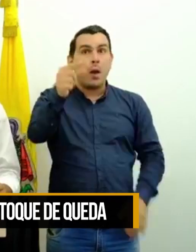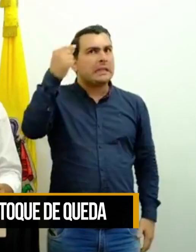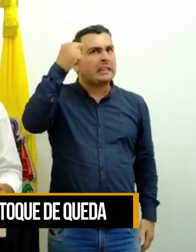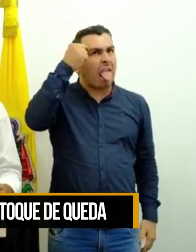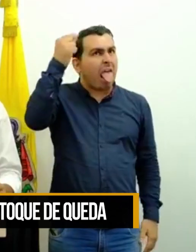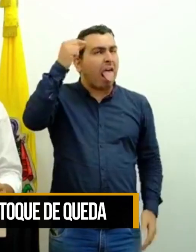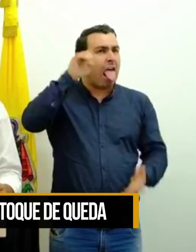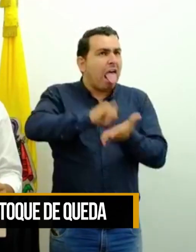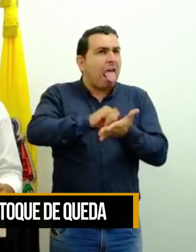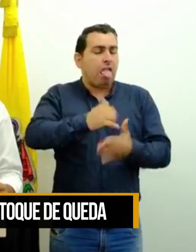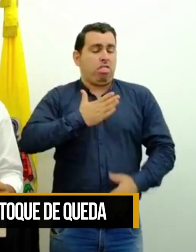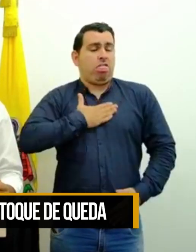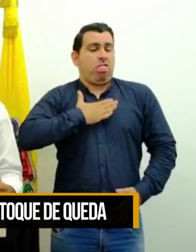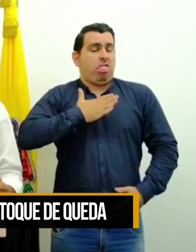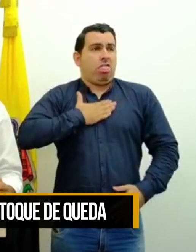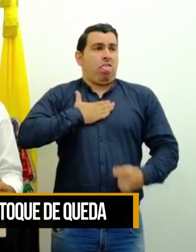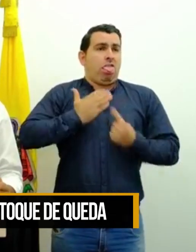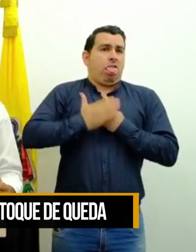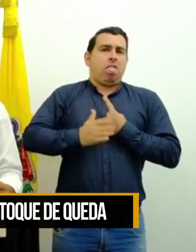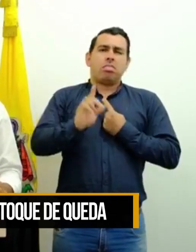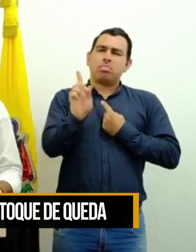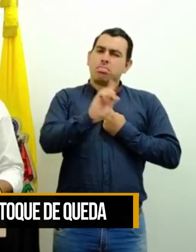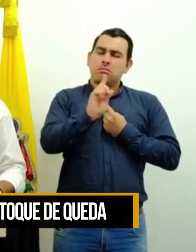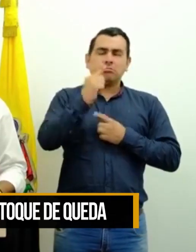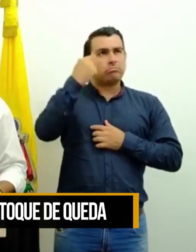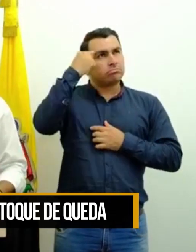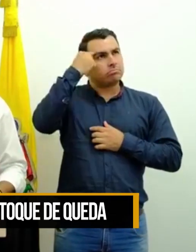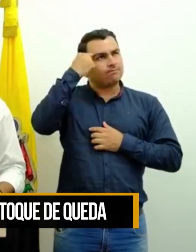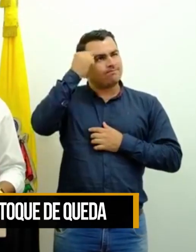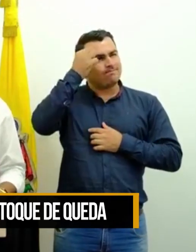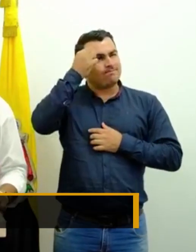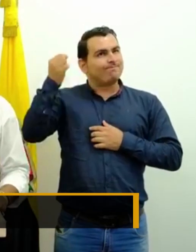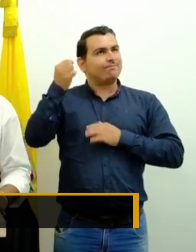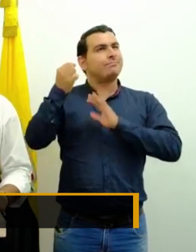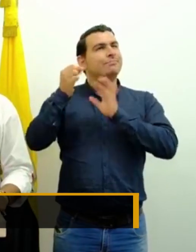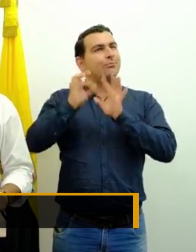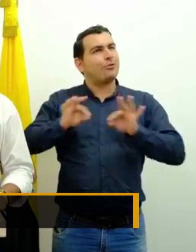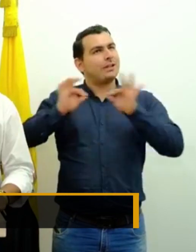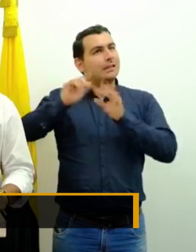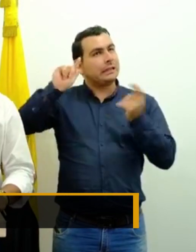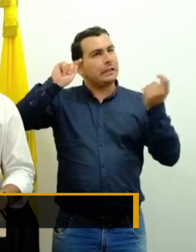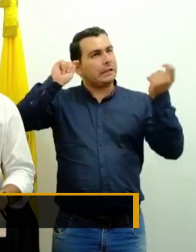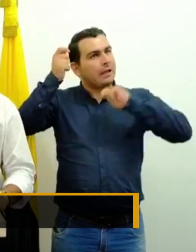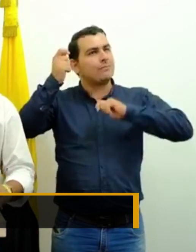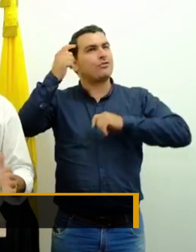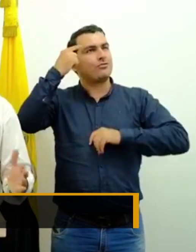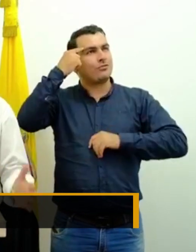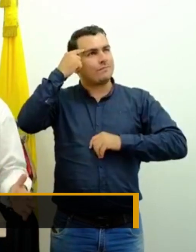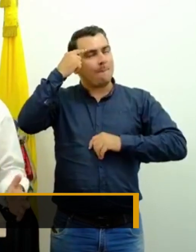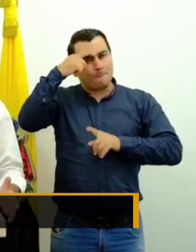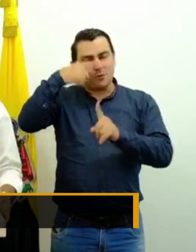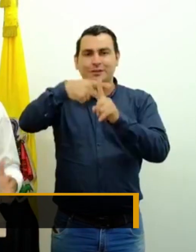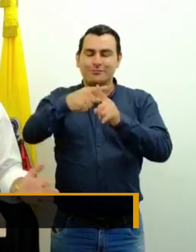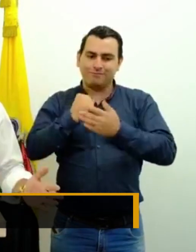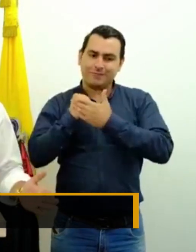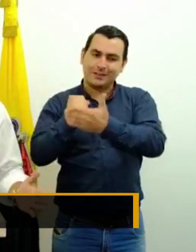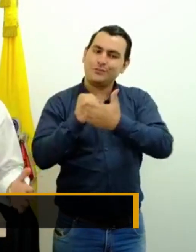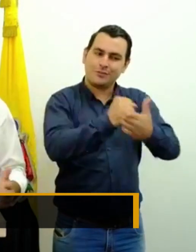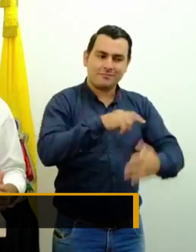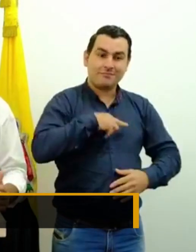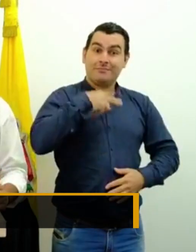mentalidad. Recuerden que siempre hemos hablado. Ese simulacro, entonces, se preguntarán ustedes,